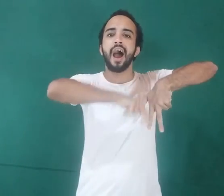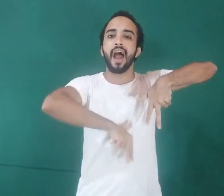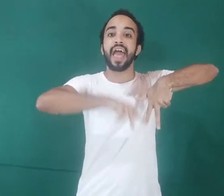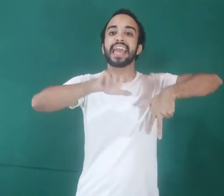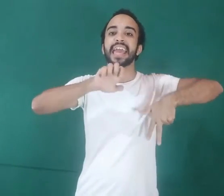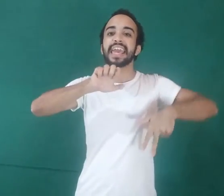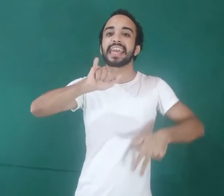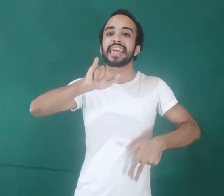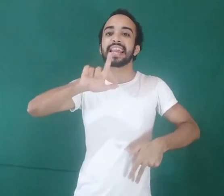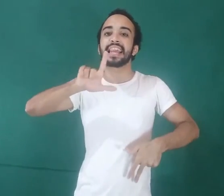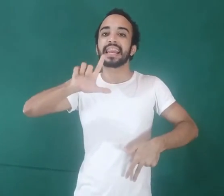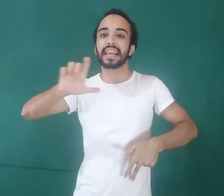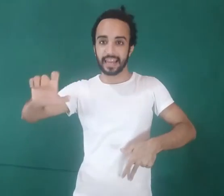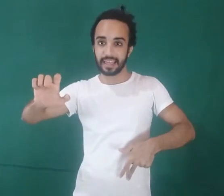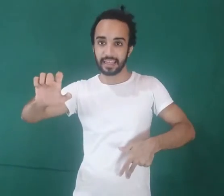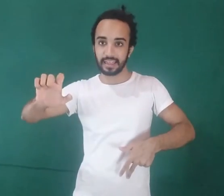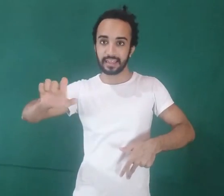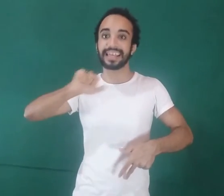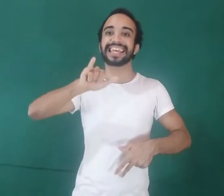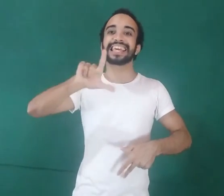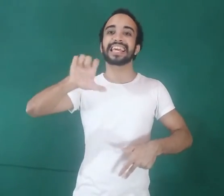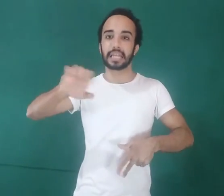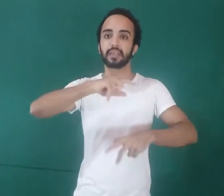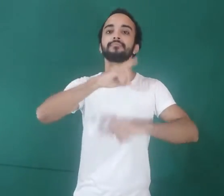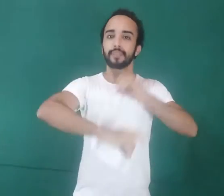é ele. A internet é